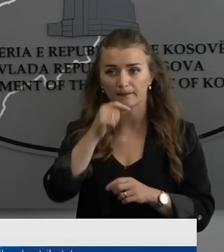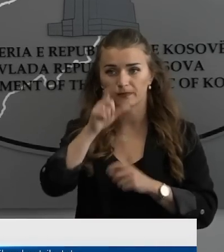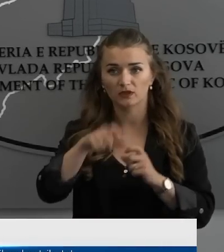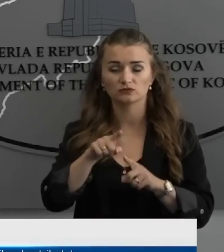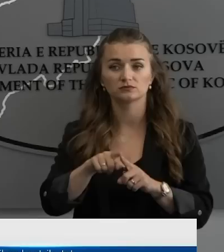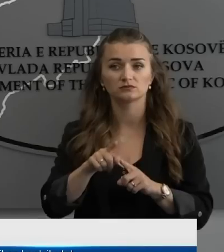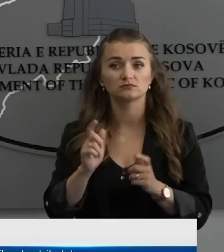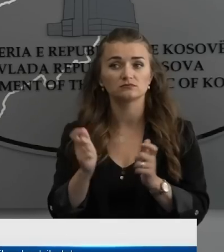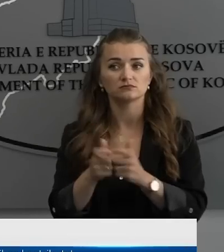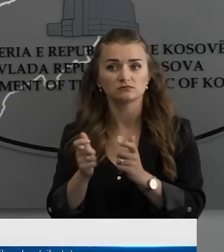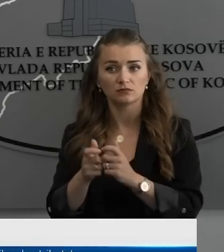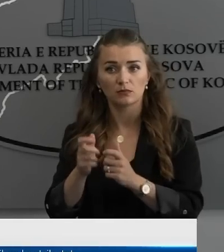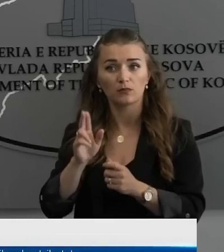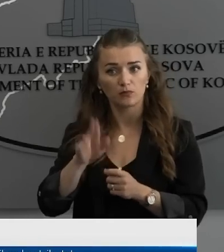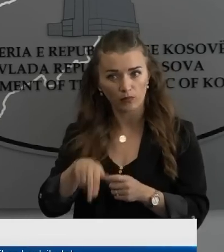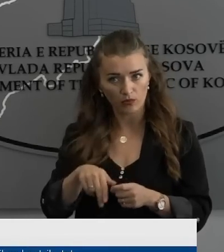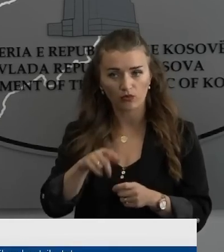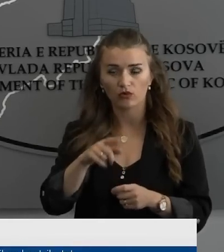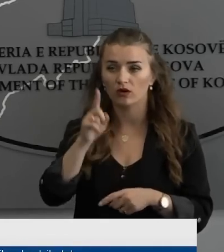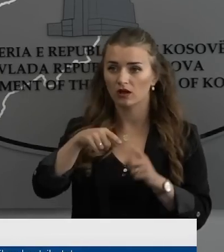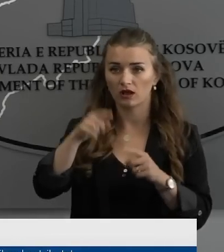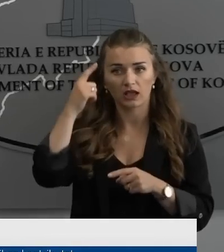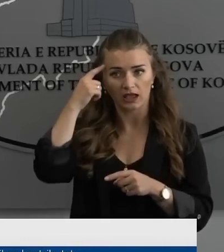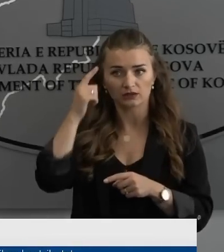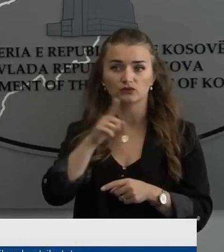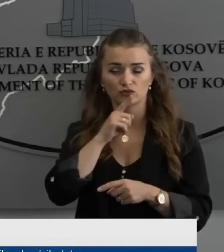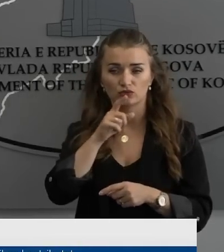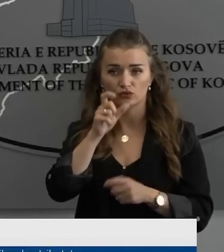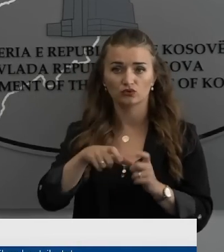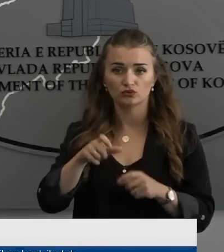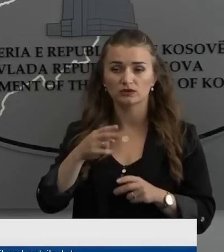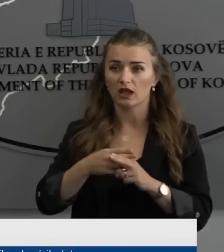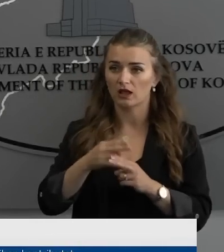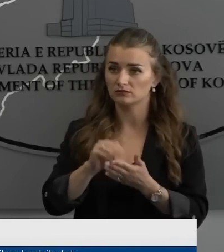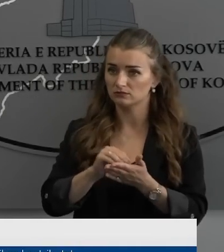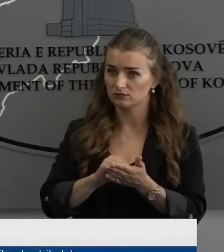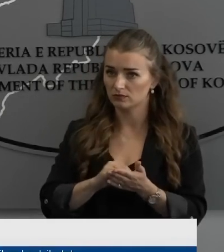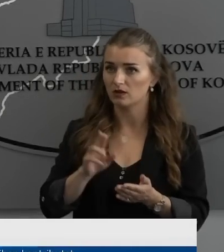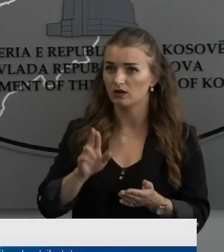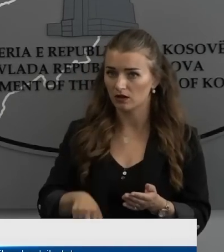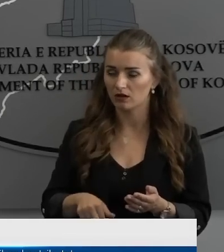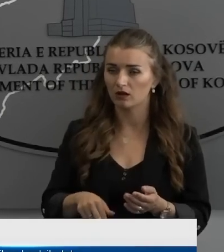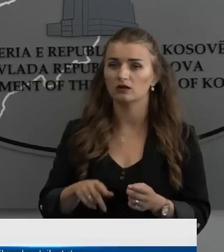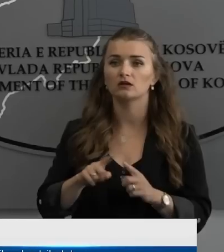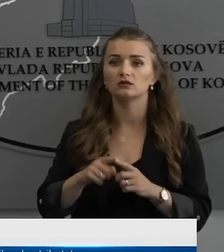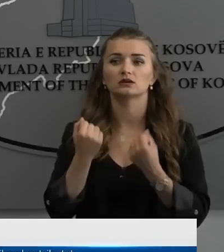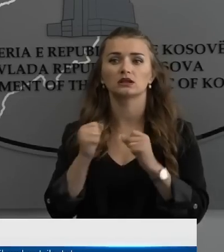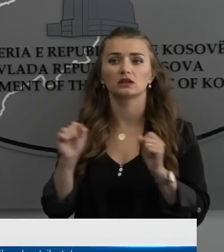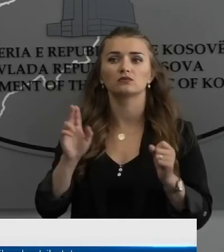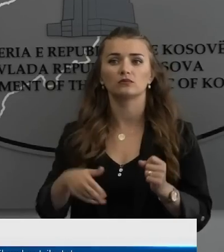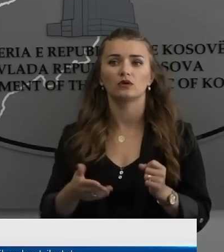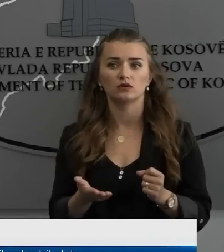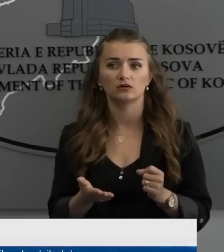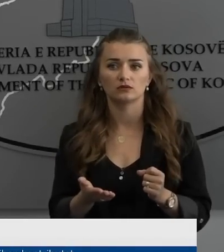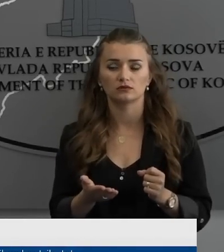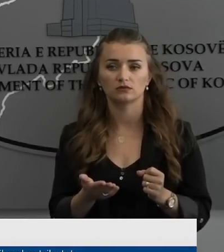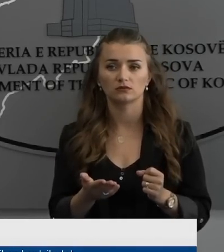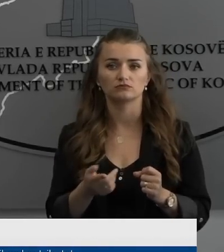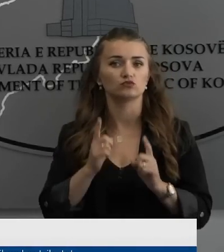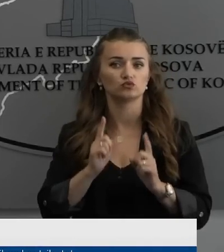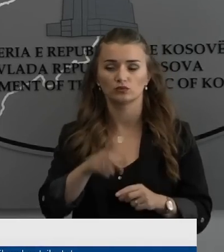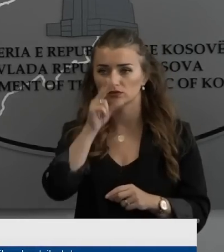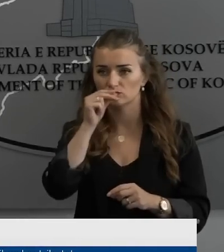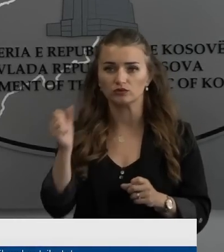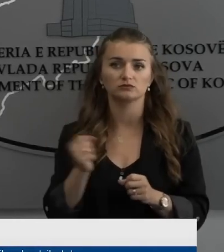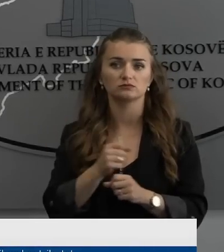liri, ndoshta jo të gjithë në Kosovë, duhet t'i kemi policinë aty. Dhe e fundit është